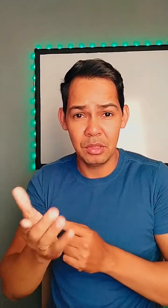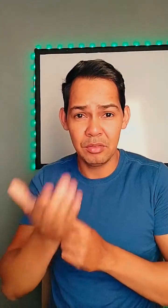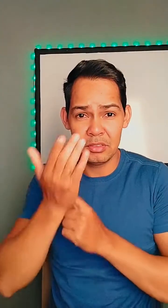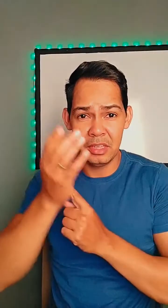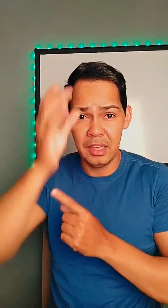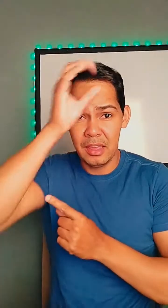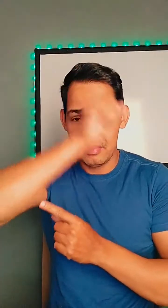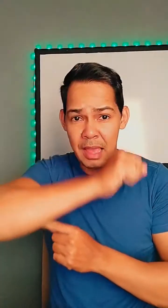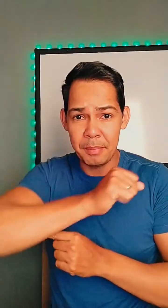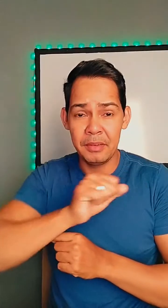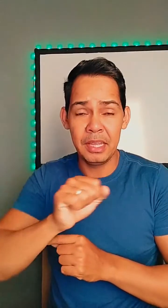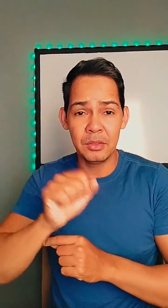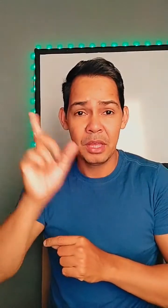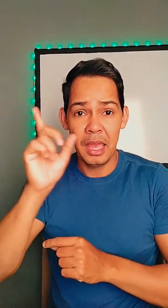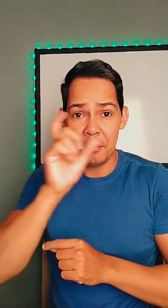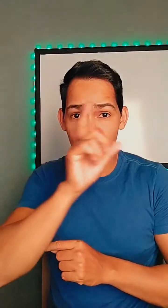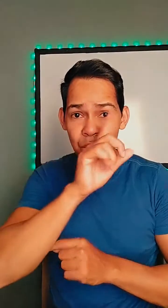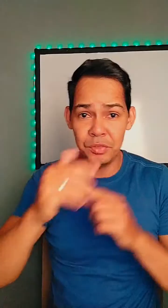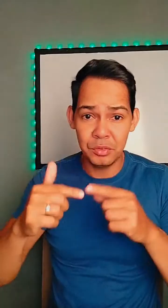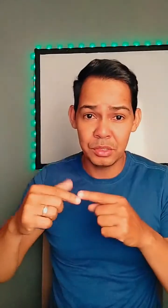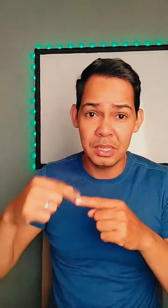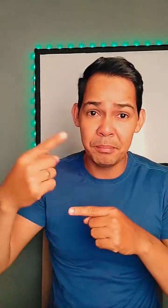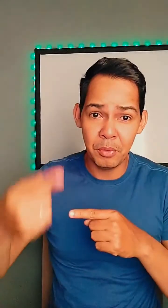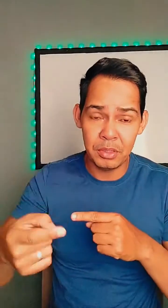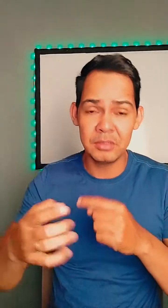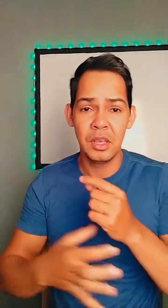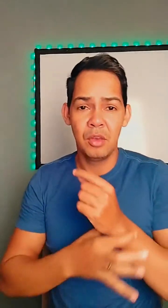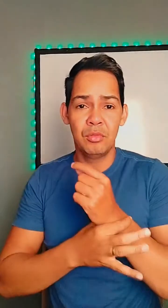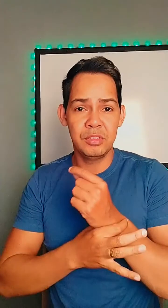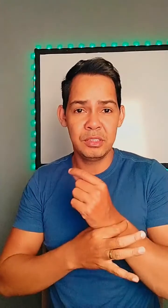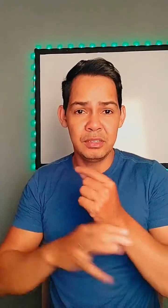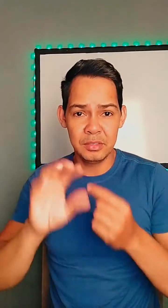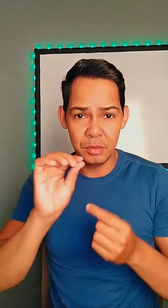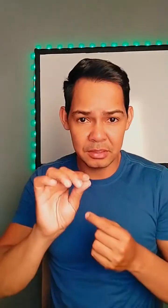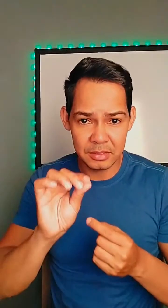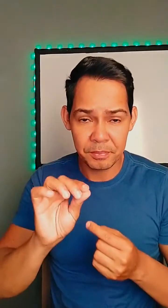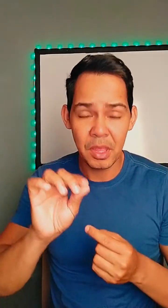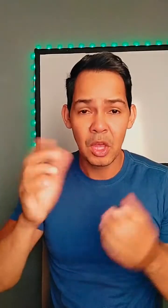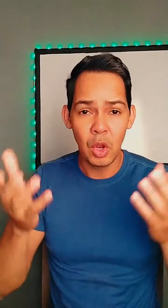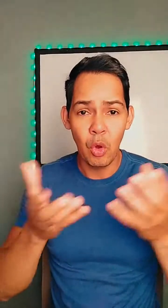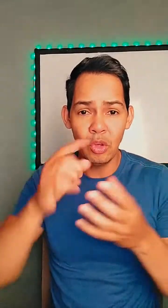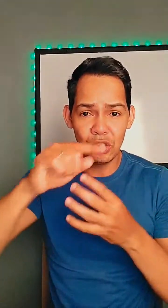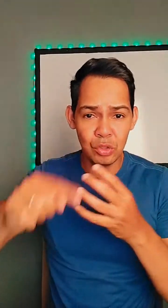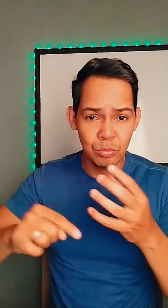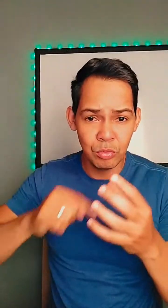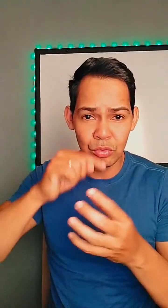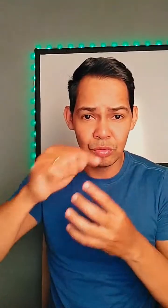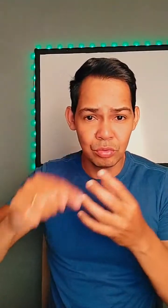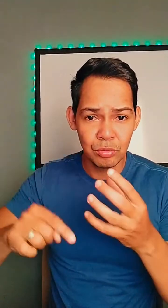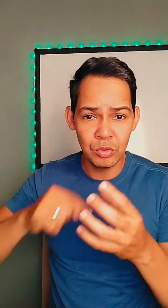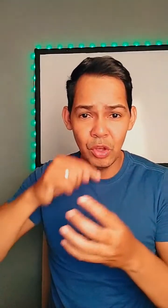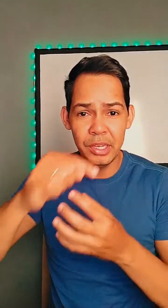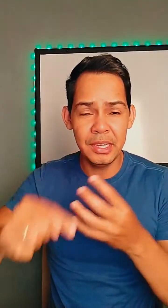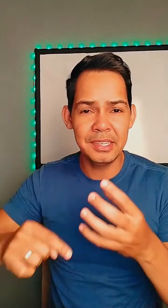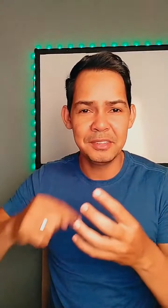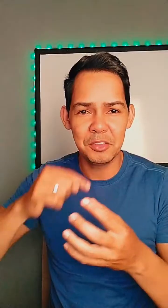você está aprendendo, é muito difícil que depois você tenha segurança. Hoje, oi Nani, seja bem-vinda.